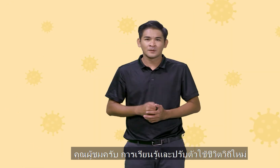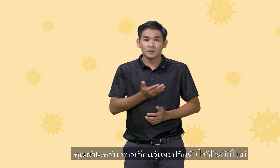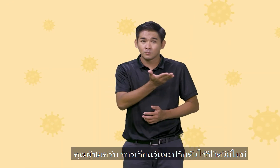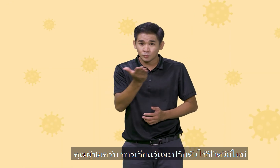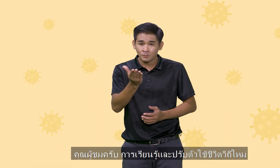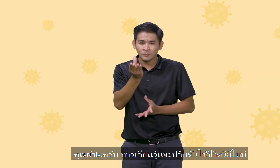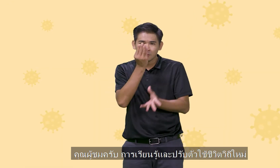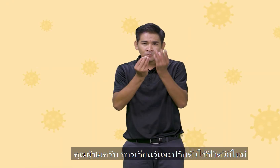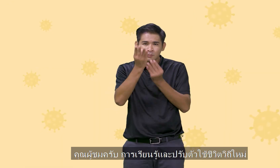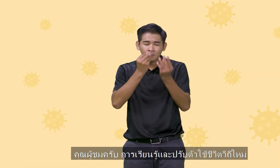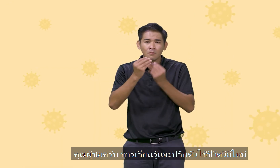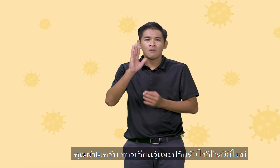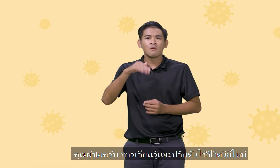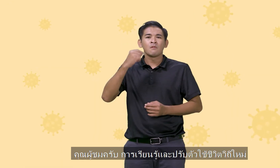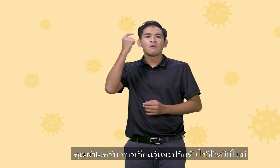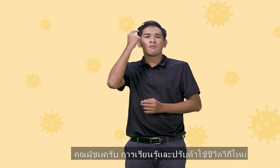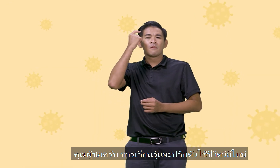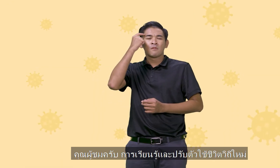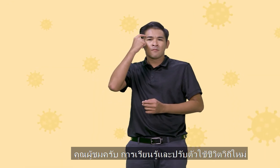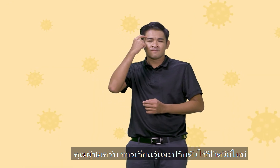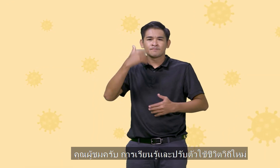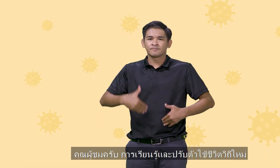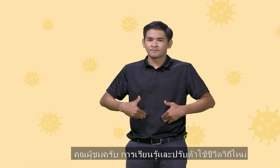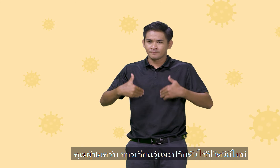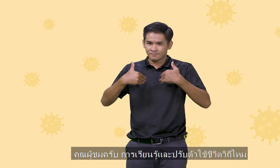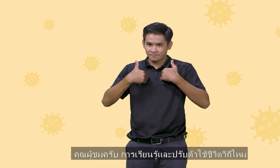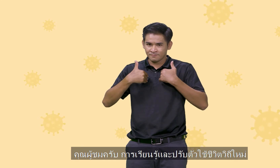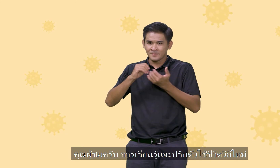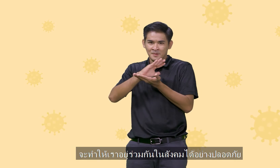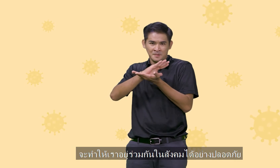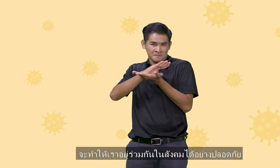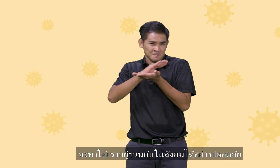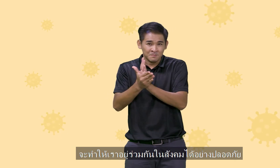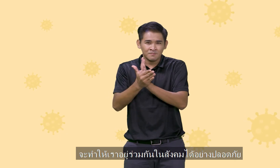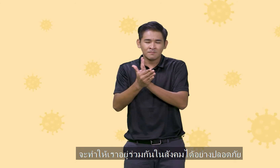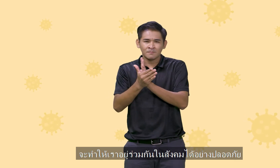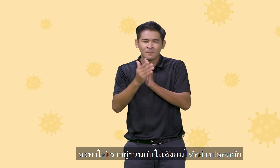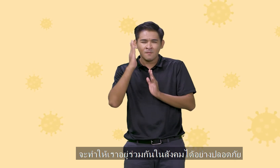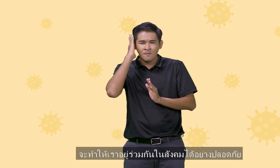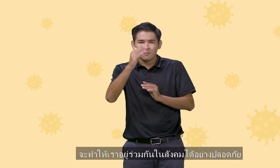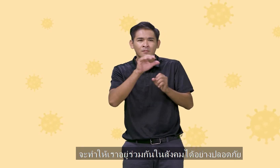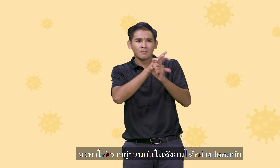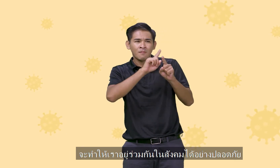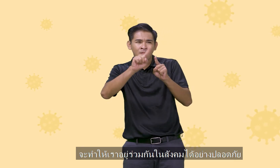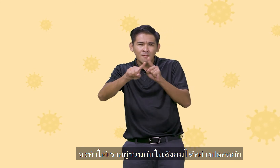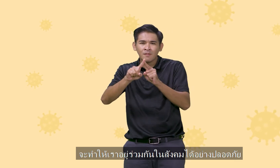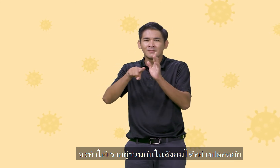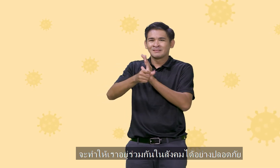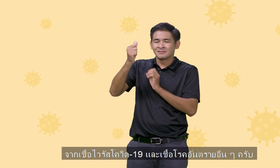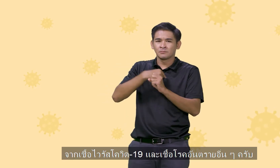คุณผู้ชมครับการเรียนรู้และปรับตัวใช้ชีวิตวิถีใหม่จะทำให้เราอยู่ร่วมกันในสังคมได้อย่างปลอดภัยจากเชื้อ